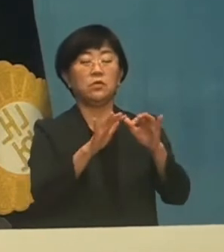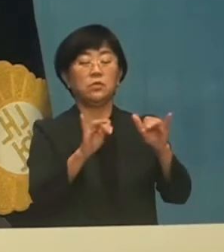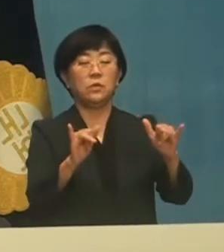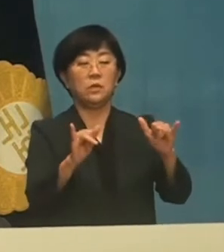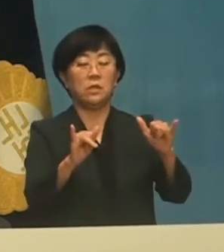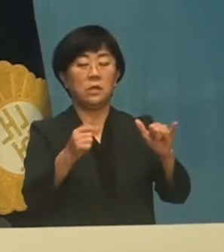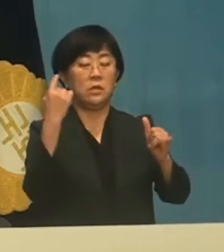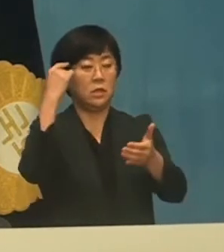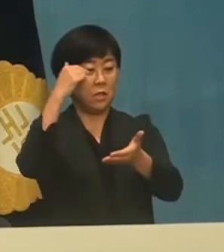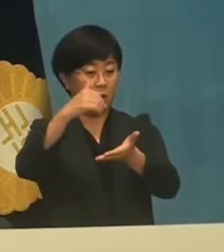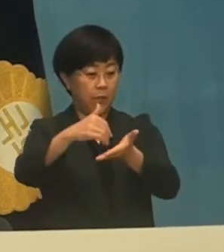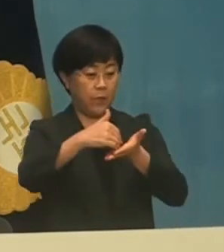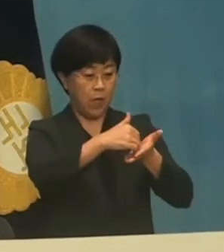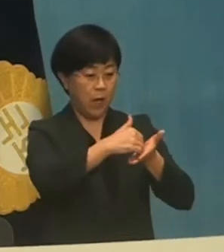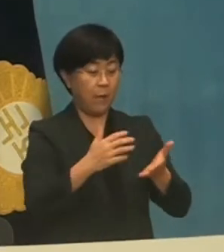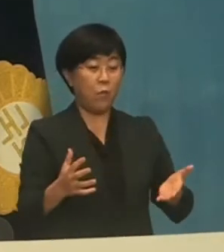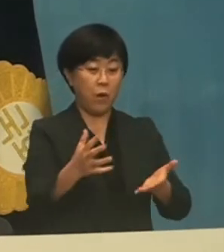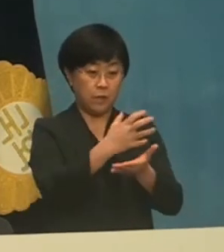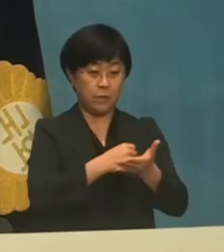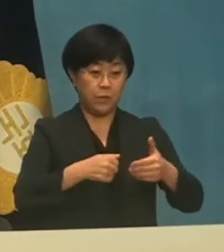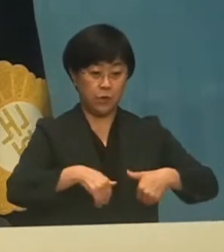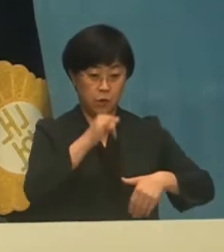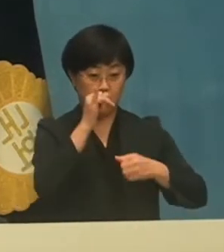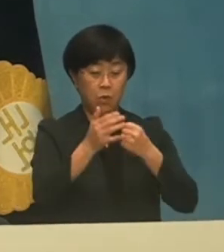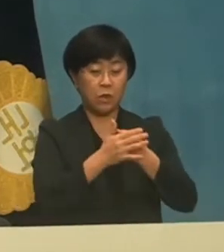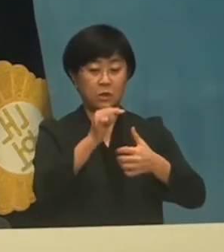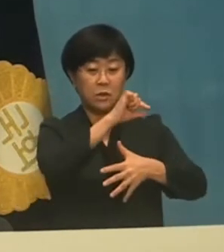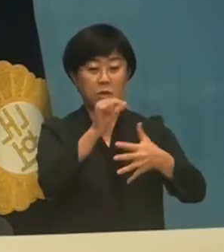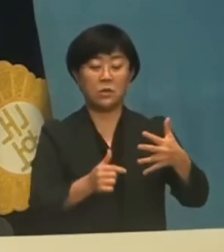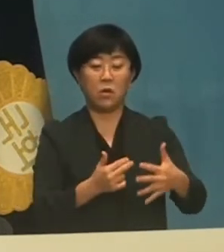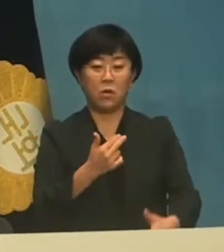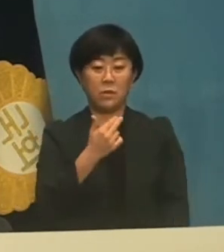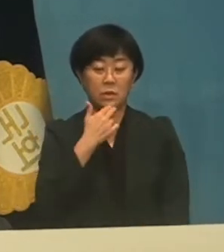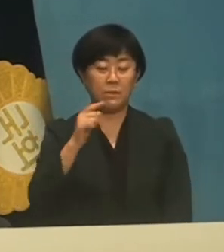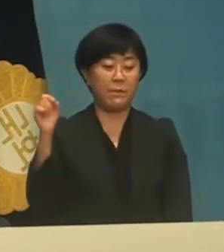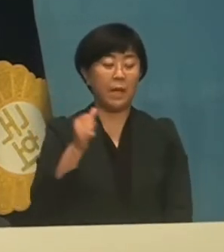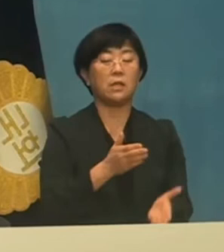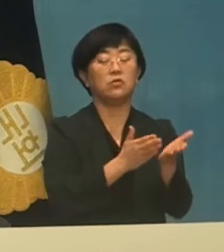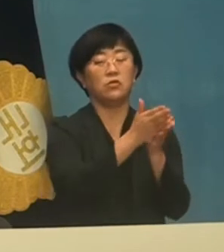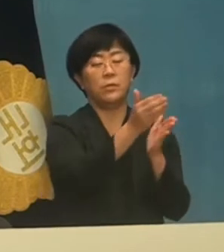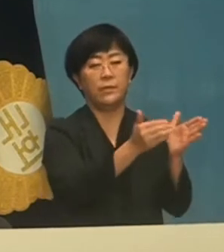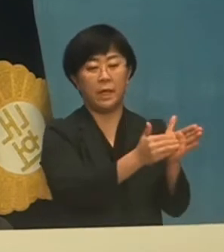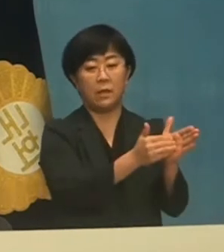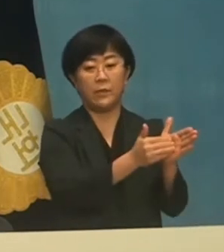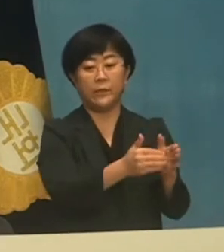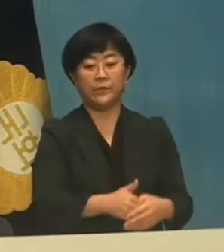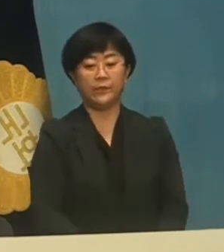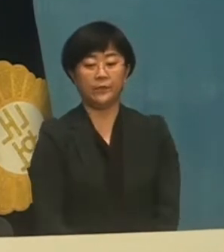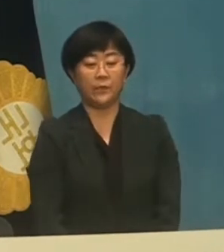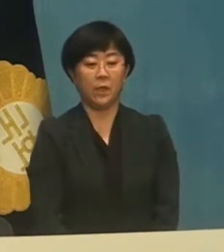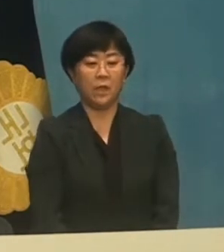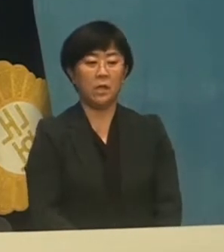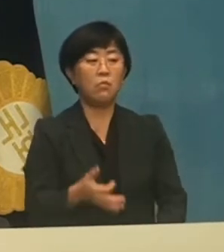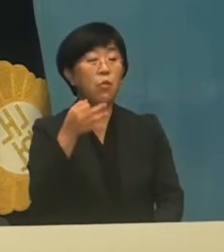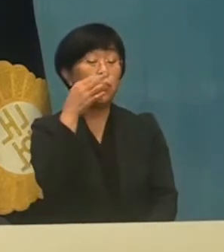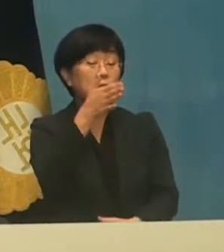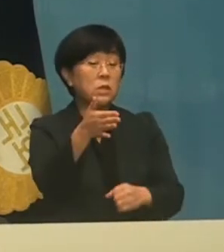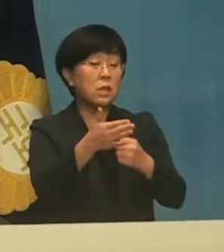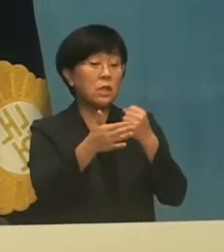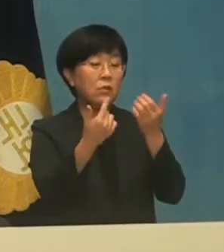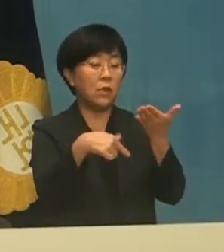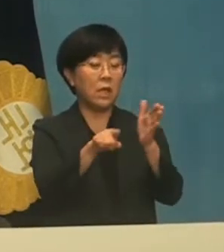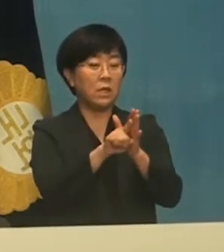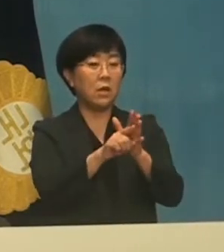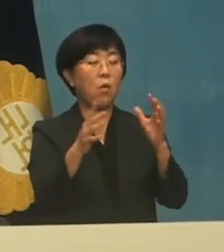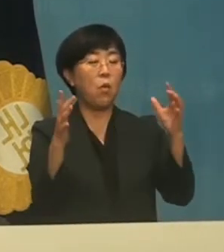의견이 충분히 수렴되었어야 함에도 그런 절차 없이 졸속으로 추진되었습니다. 요식행위에 불과한 온라인